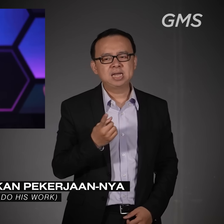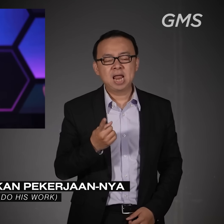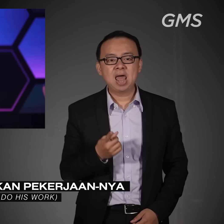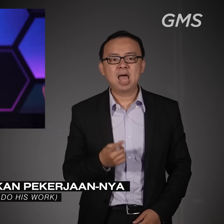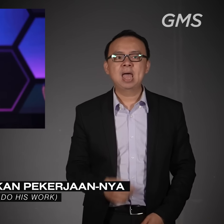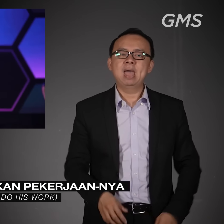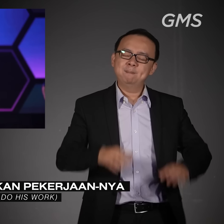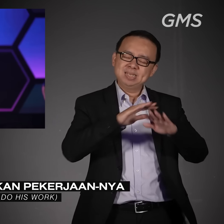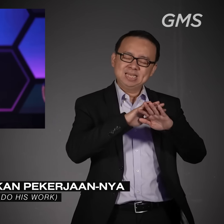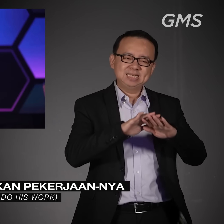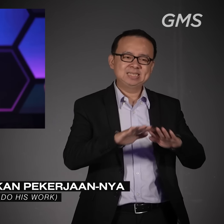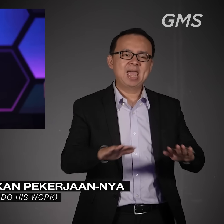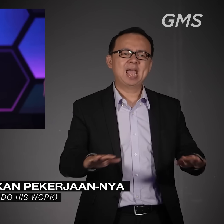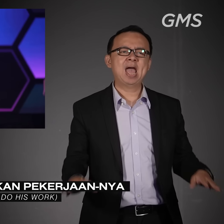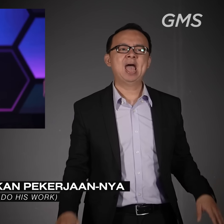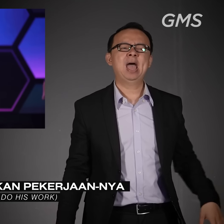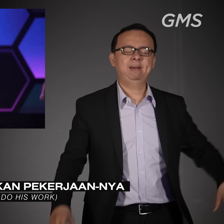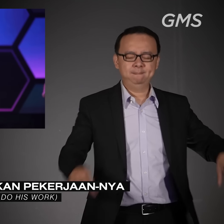menyelesaikan